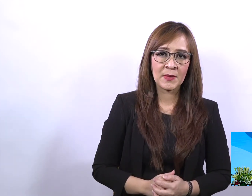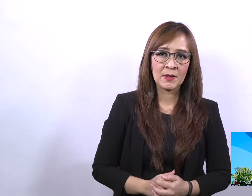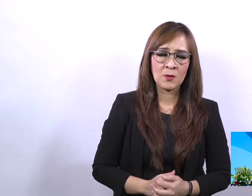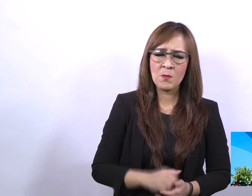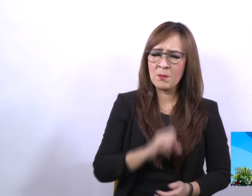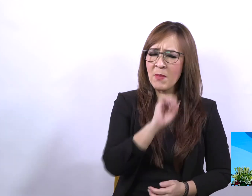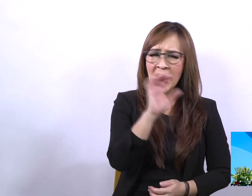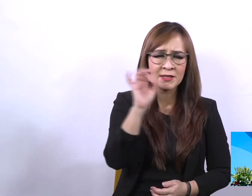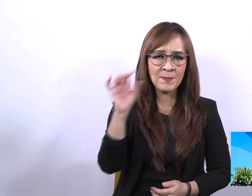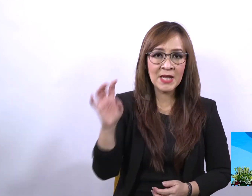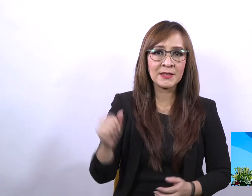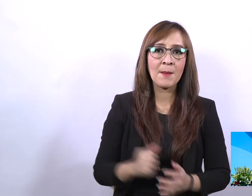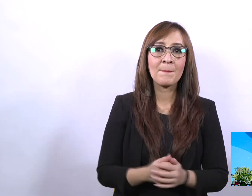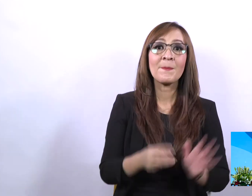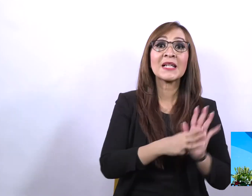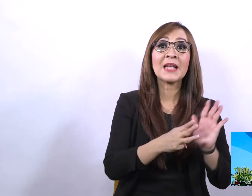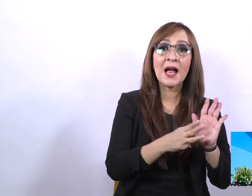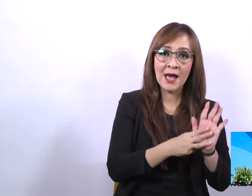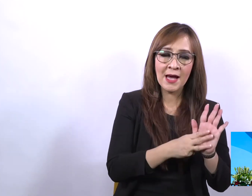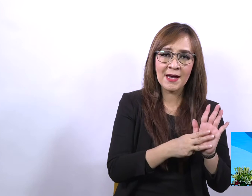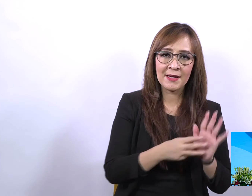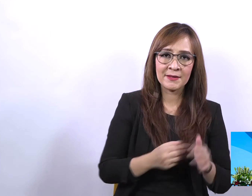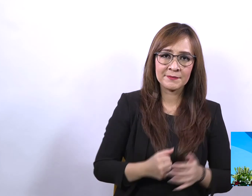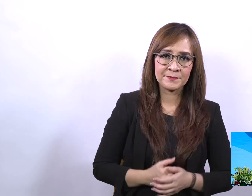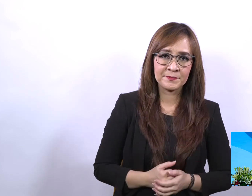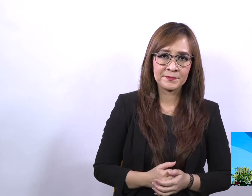bu ah ah